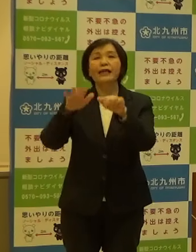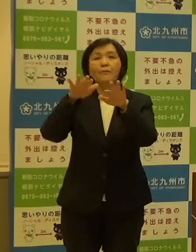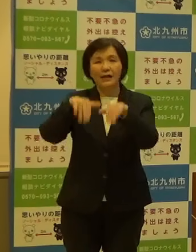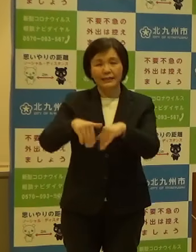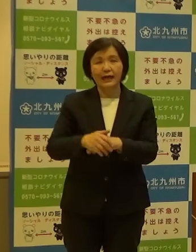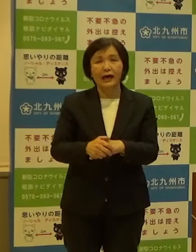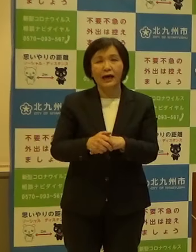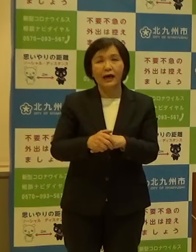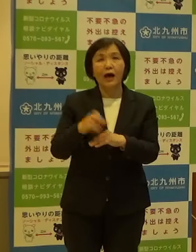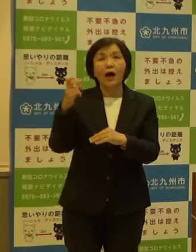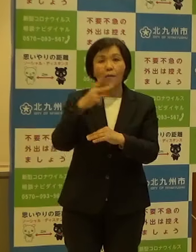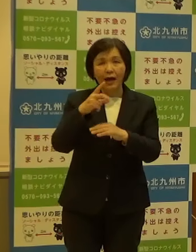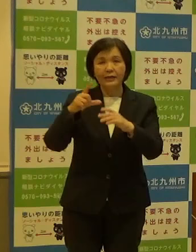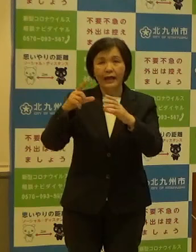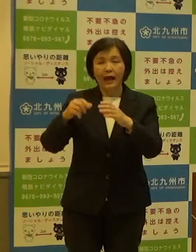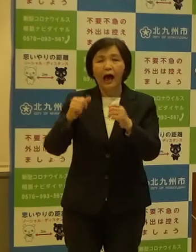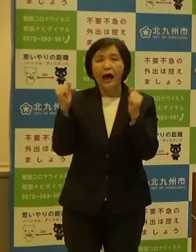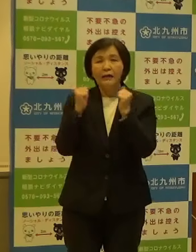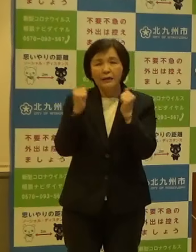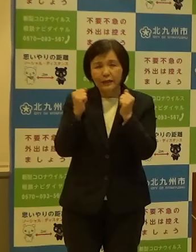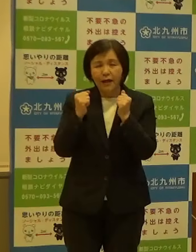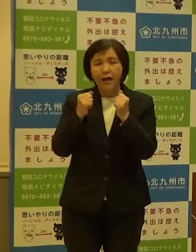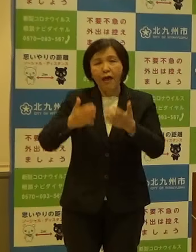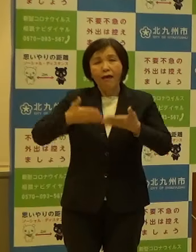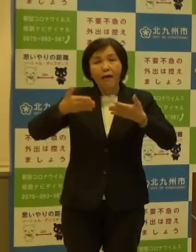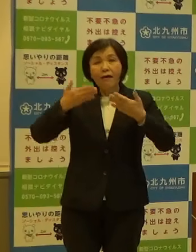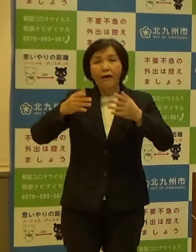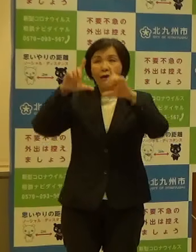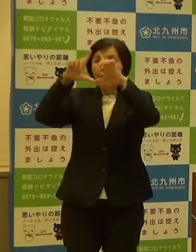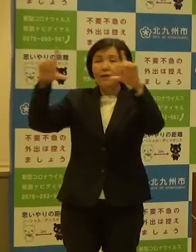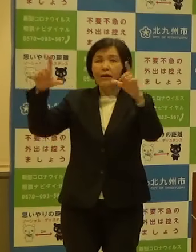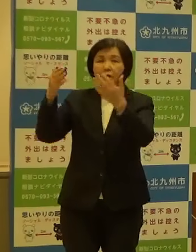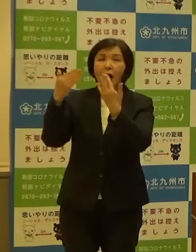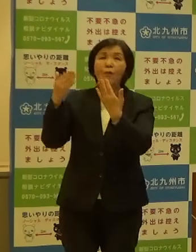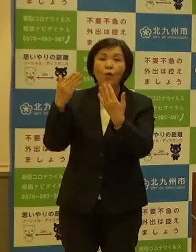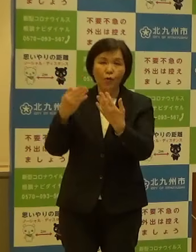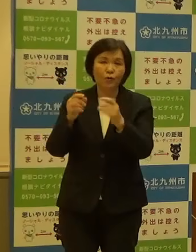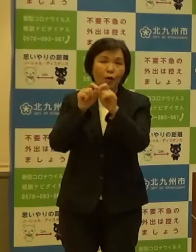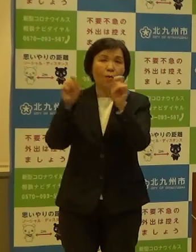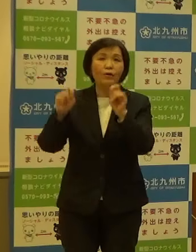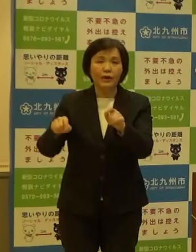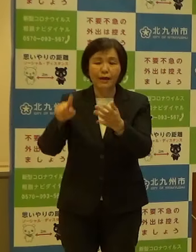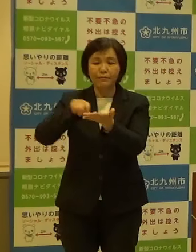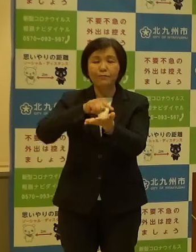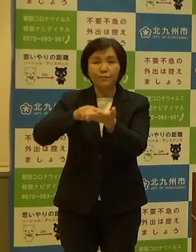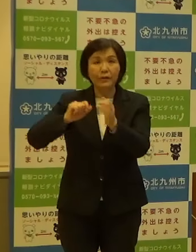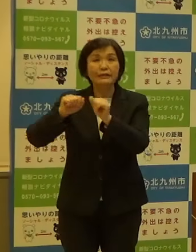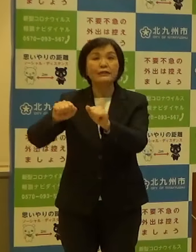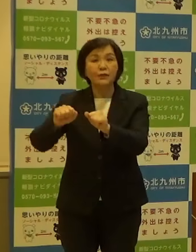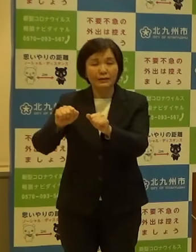この冷暖房という問題、乗り越えなくならないということで、